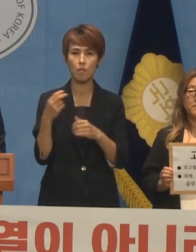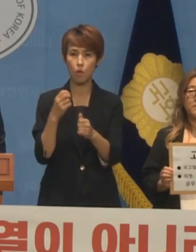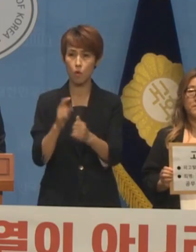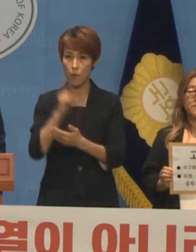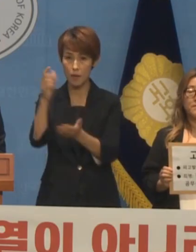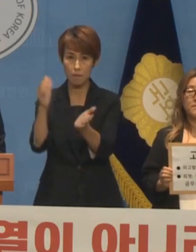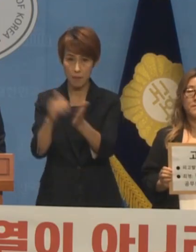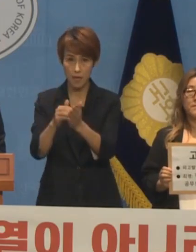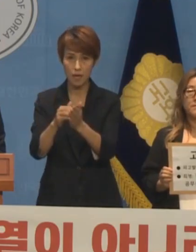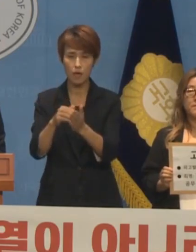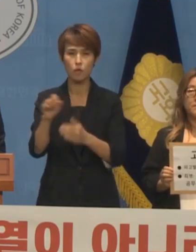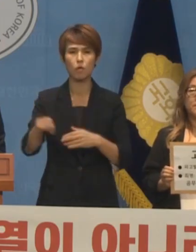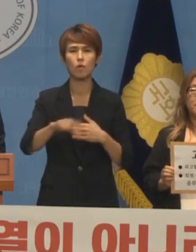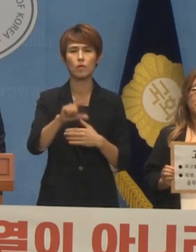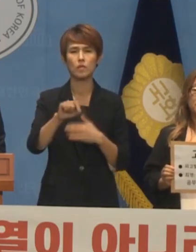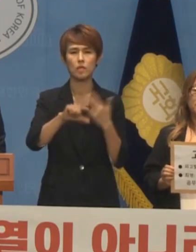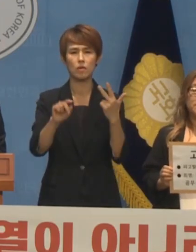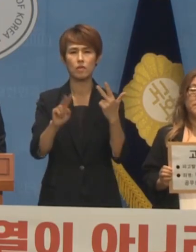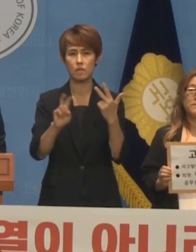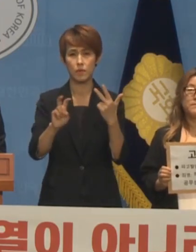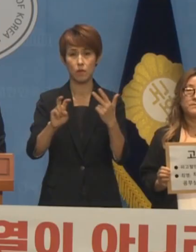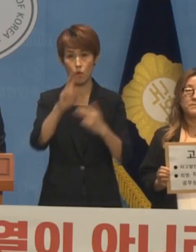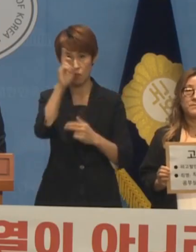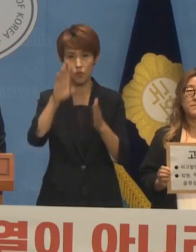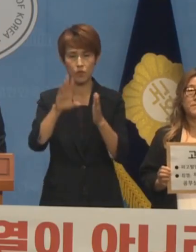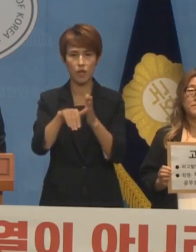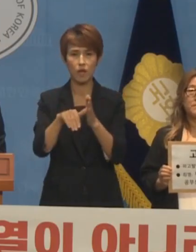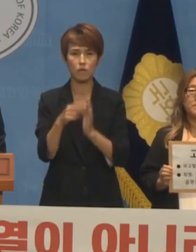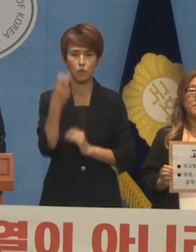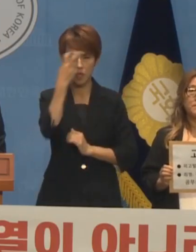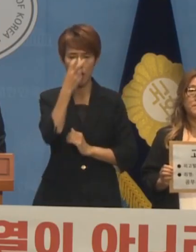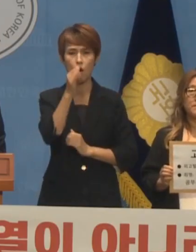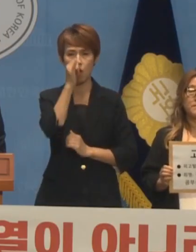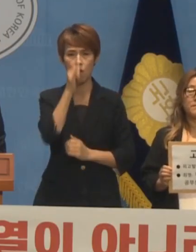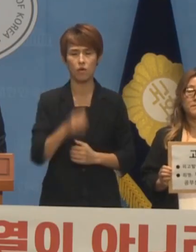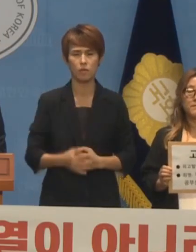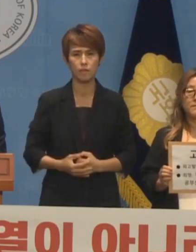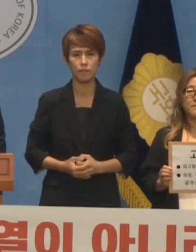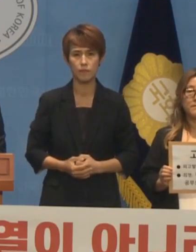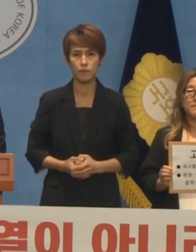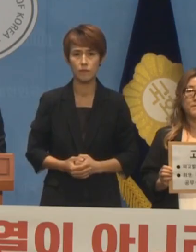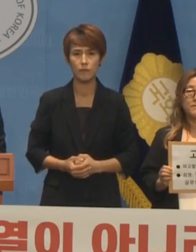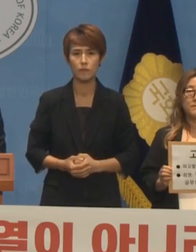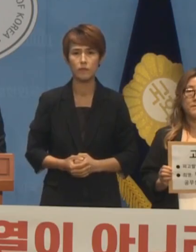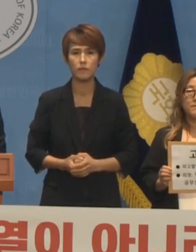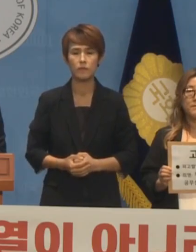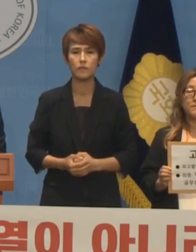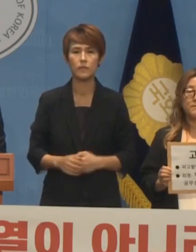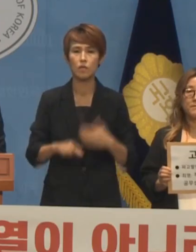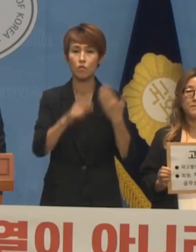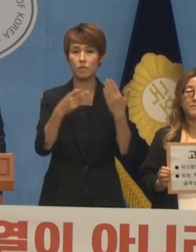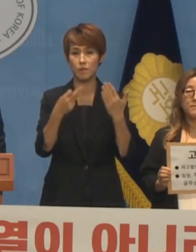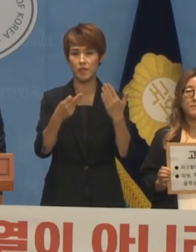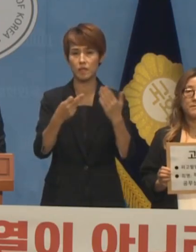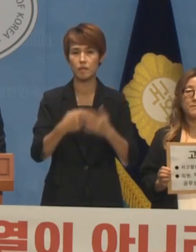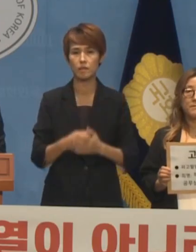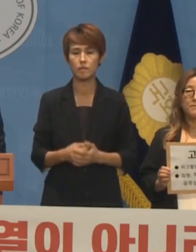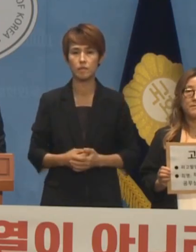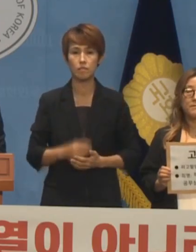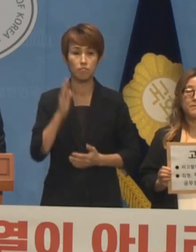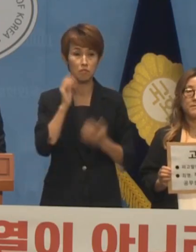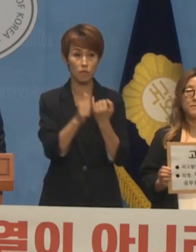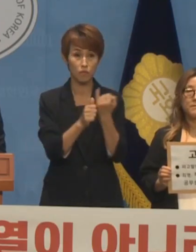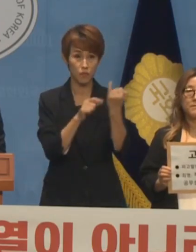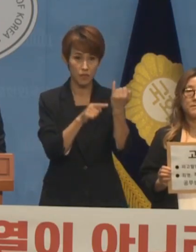같은 날인 2024년 7월 20일 오후에 피의자 조사가 이루어졌습니다. 2022년 9월 13일 영부인